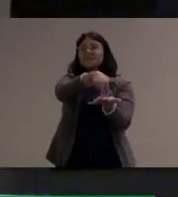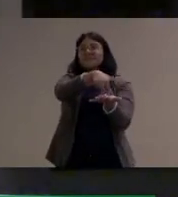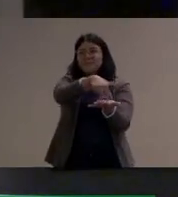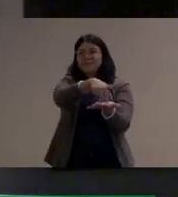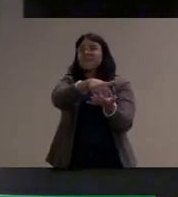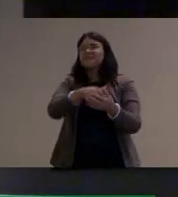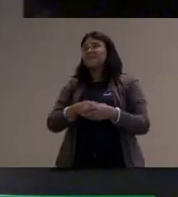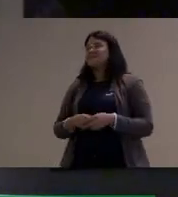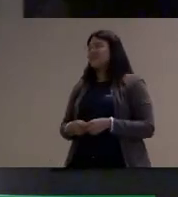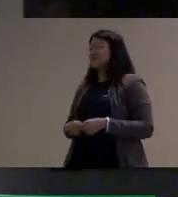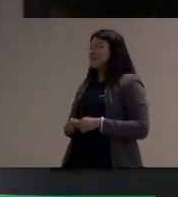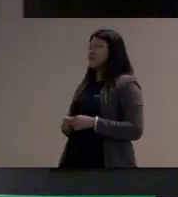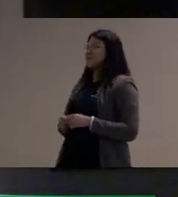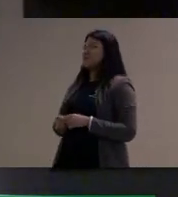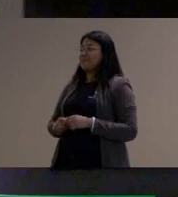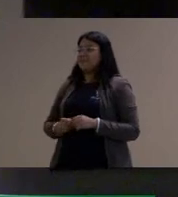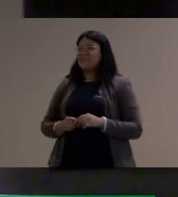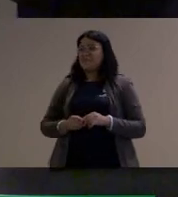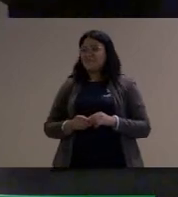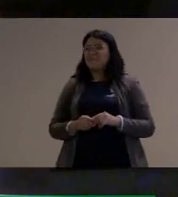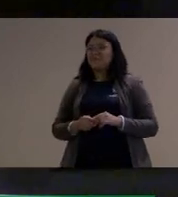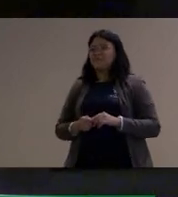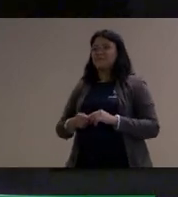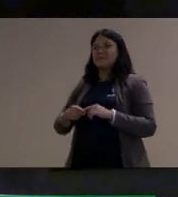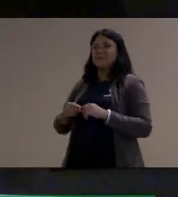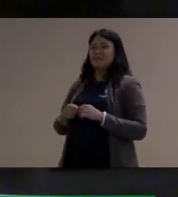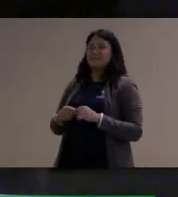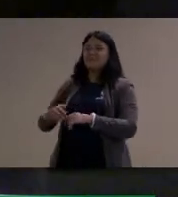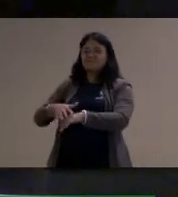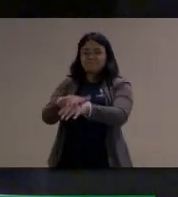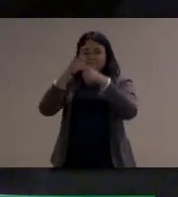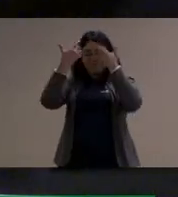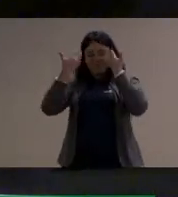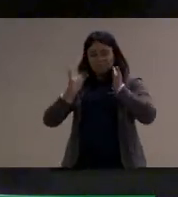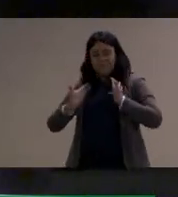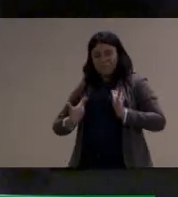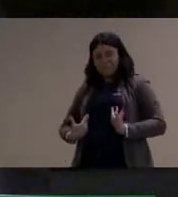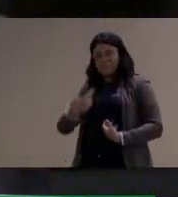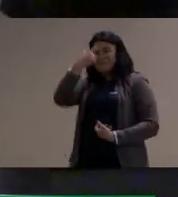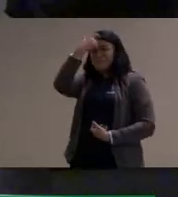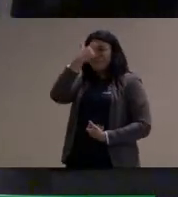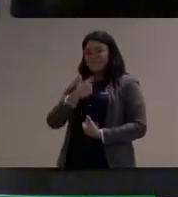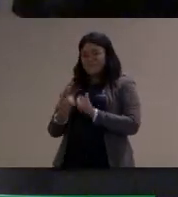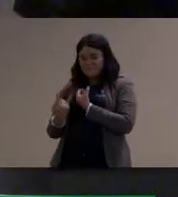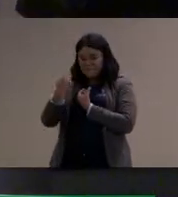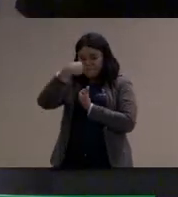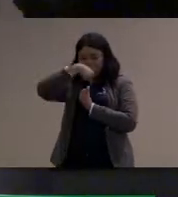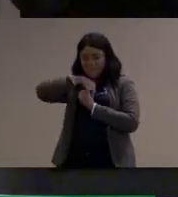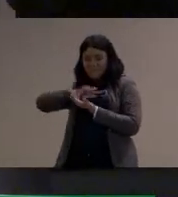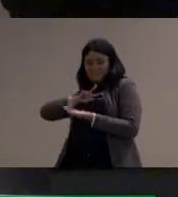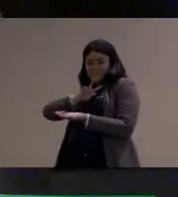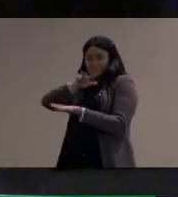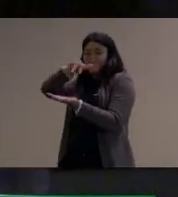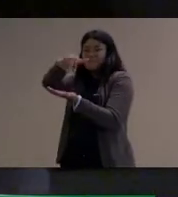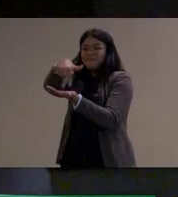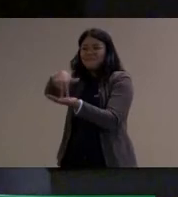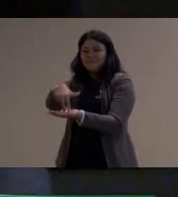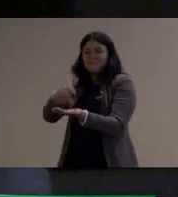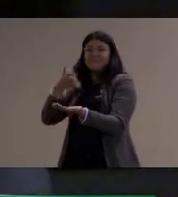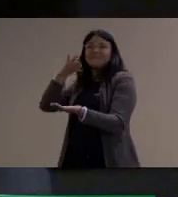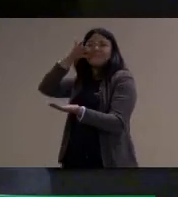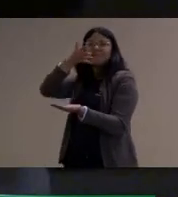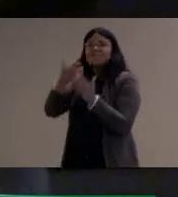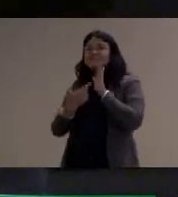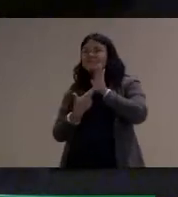a minha pele a minha pele é o meu lugar de